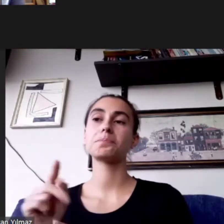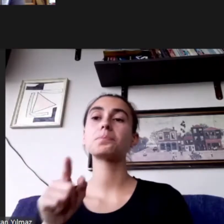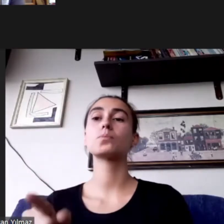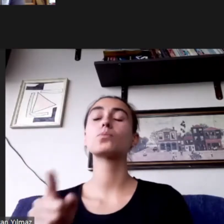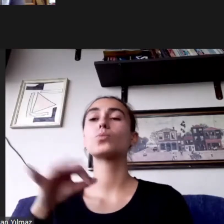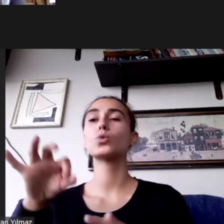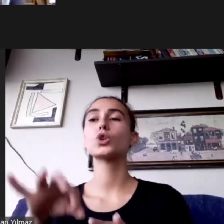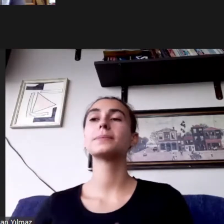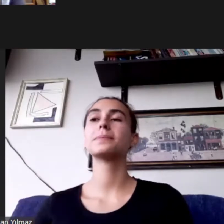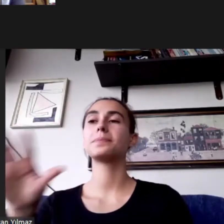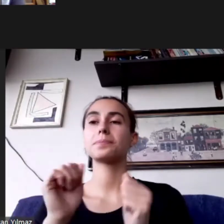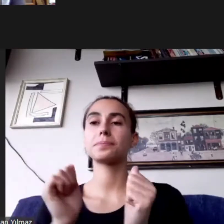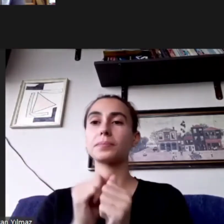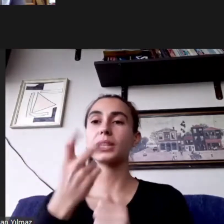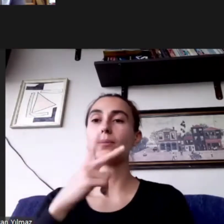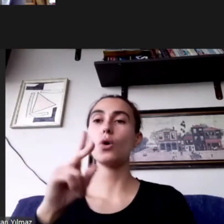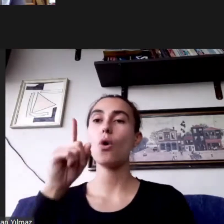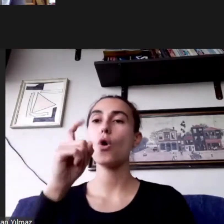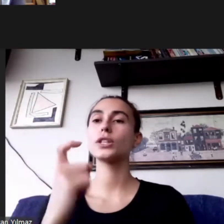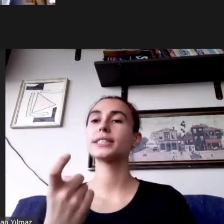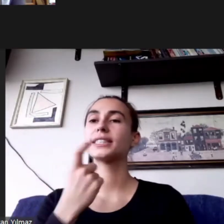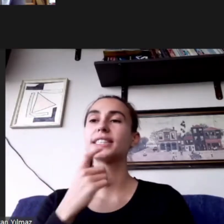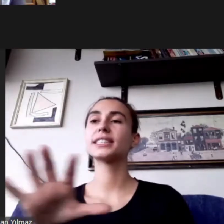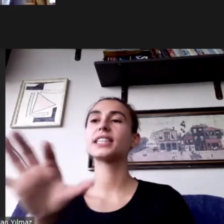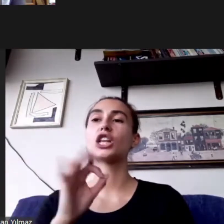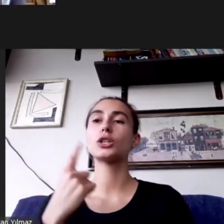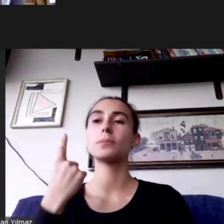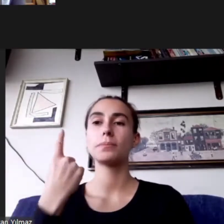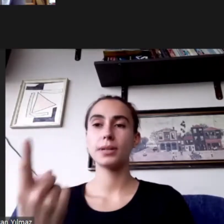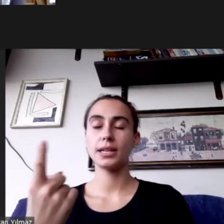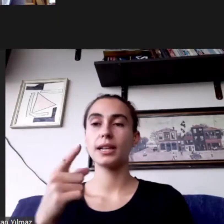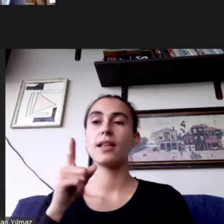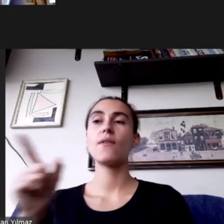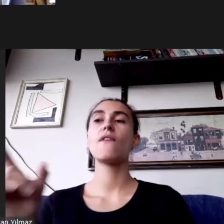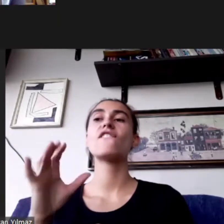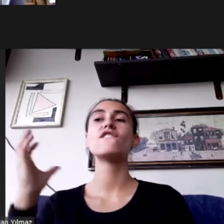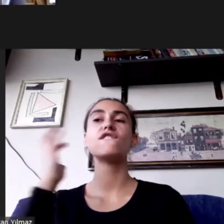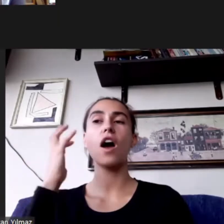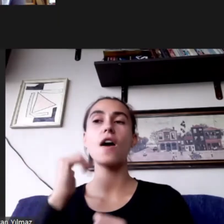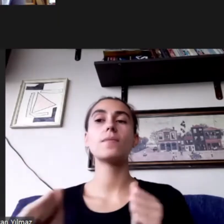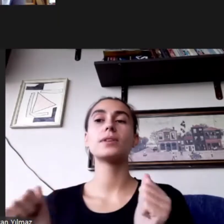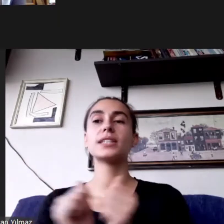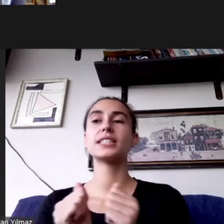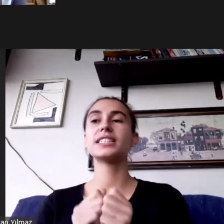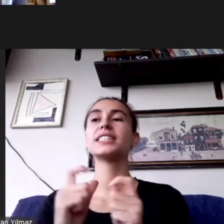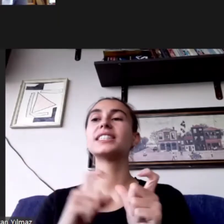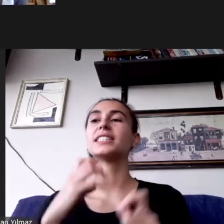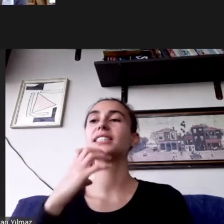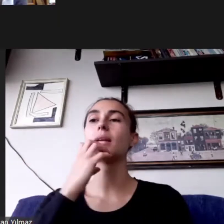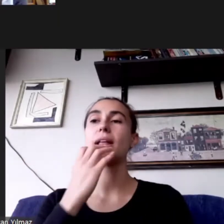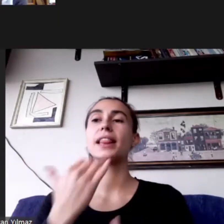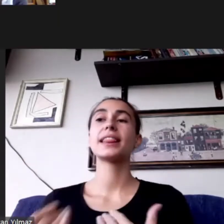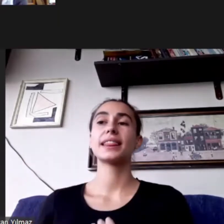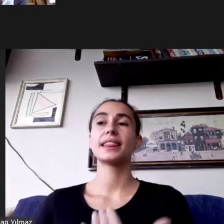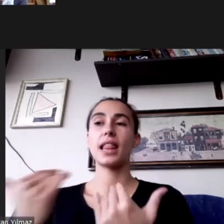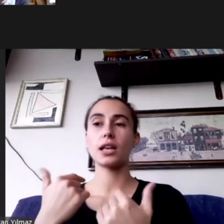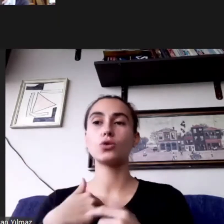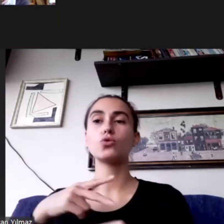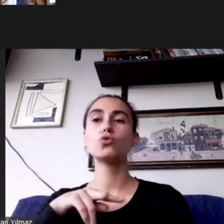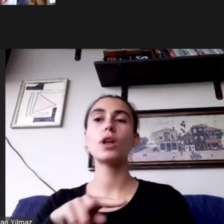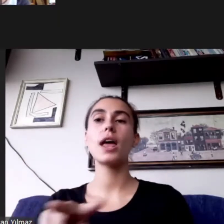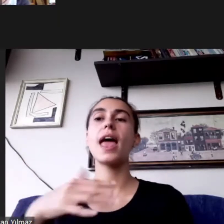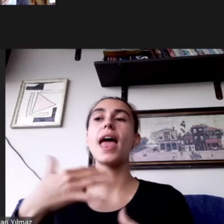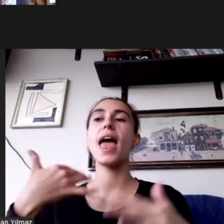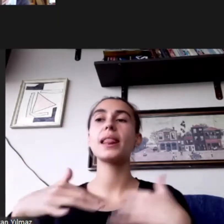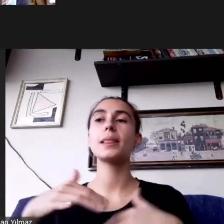sizlerle 2019 yılında Seç1 Tohum Otizm Vakfı işbirliğinde Sabancı Vakfı'nın da desteğiyle yürüttüğümüz eğitimde engelli